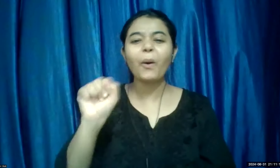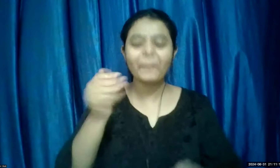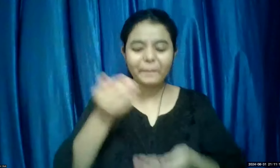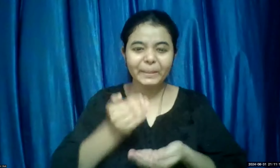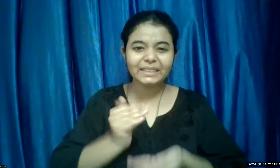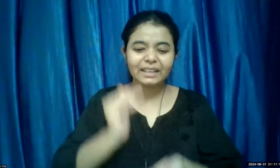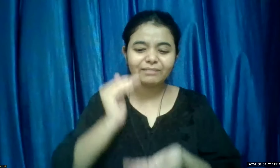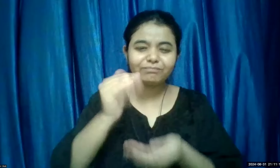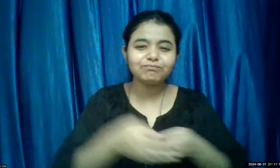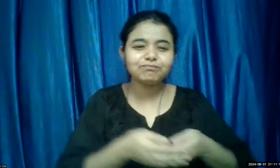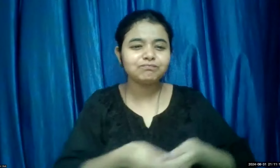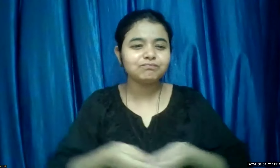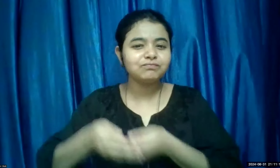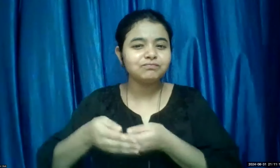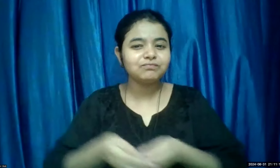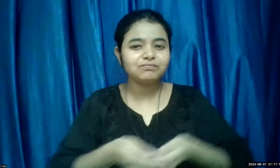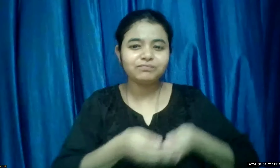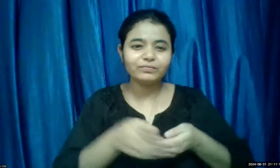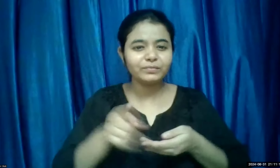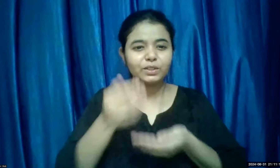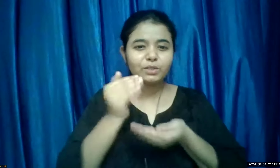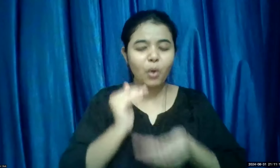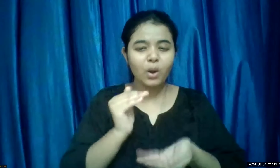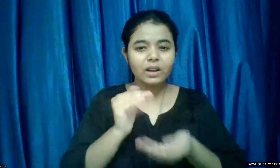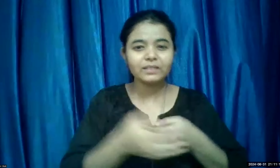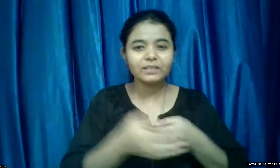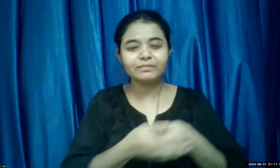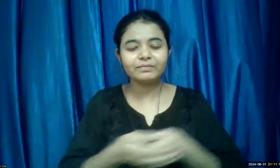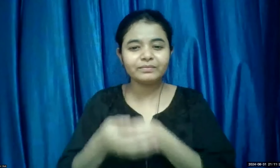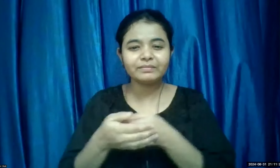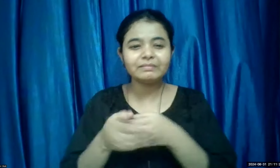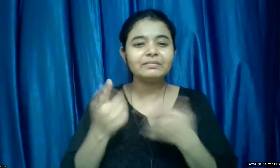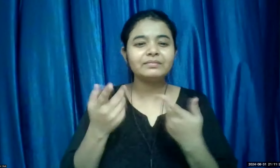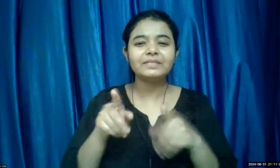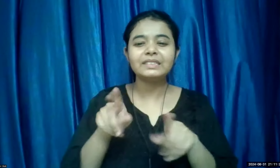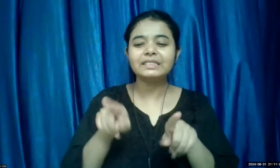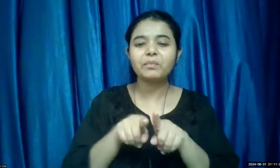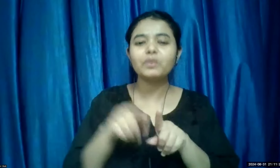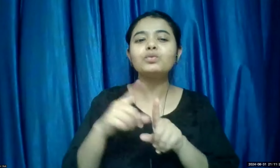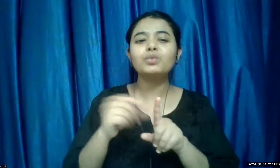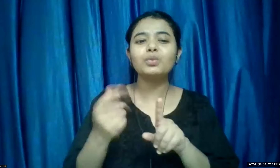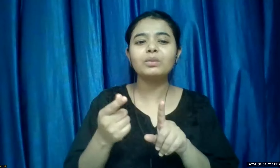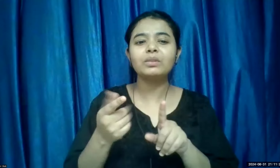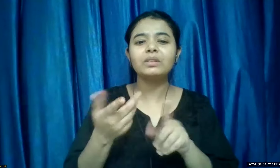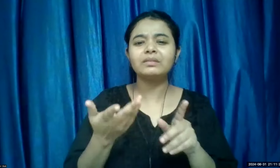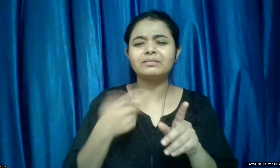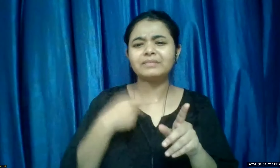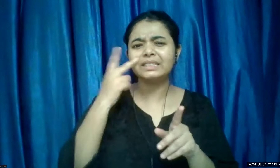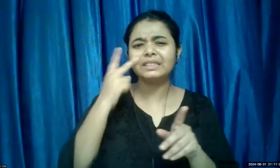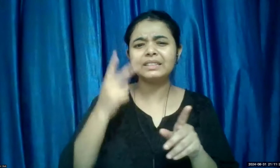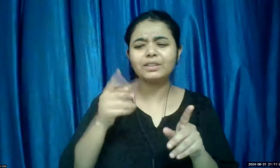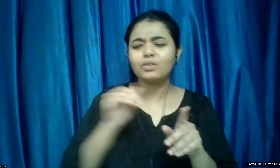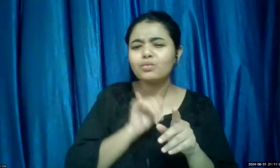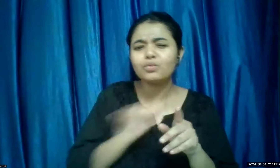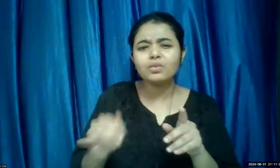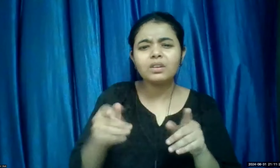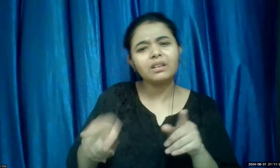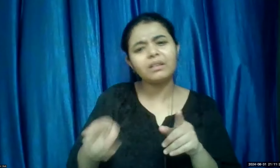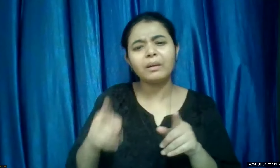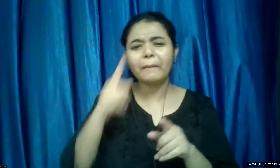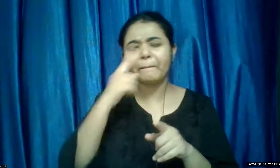छोटा होता है, तब वो छोटा बच्चा क्या करता है अपनी माता के ऊपर, है ना, सुसु कर देता